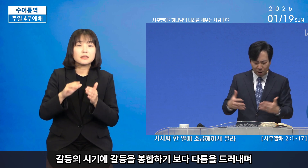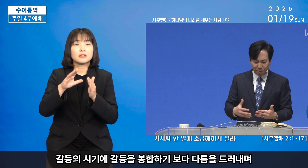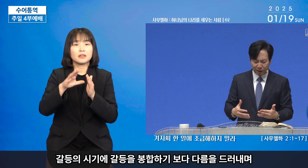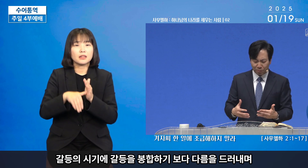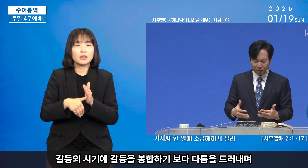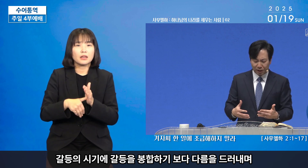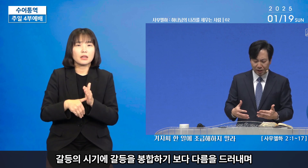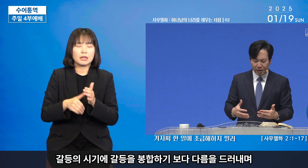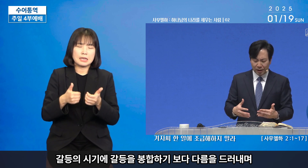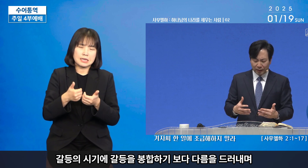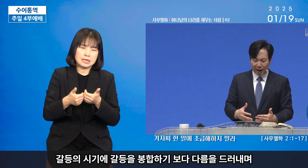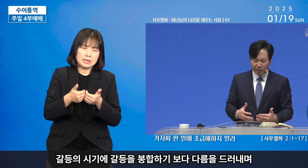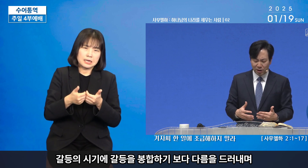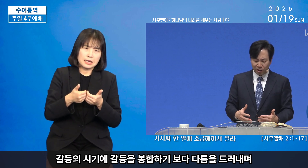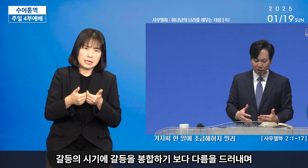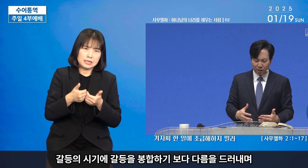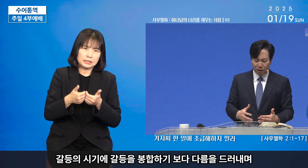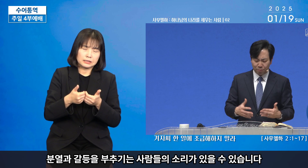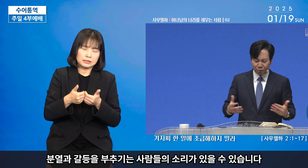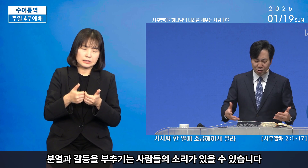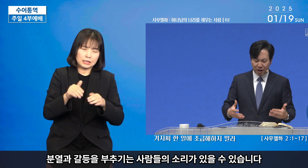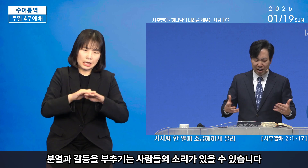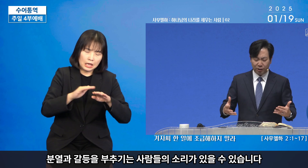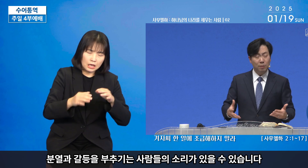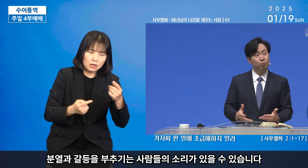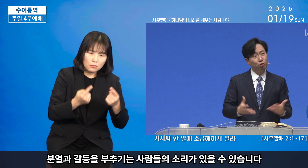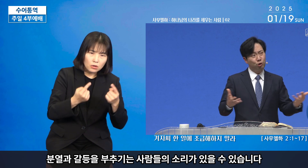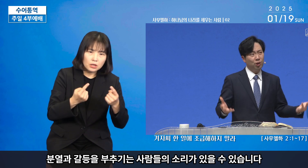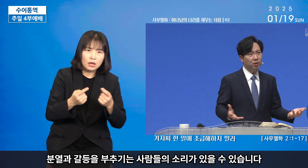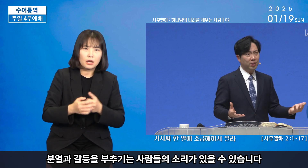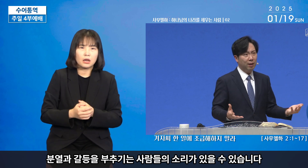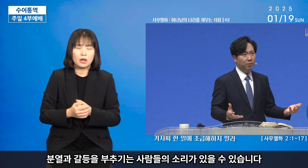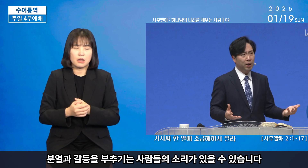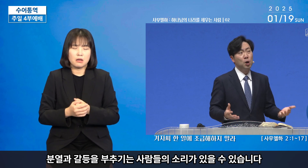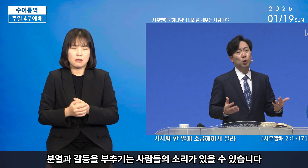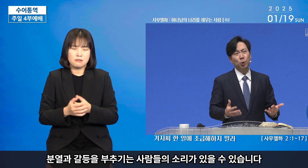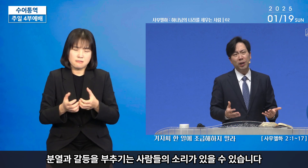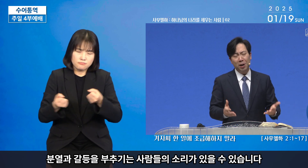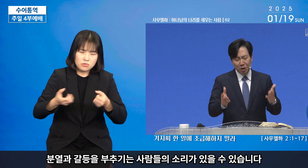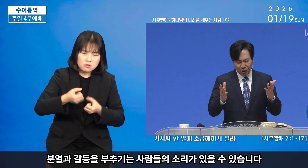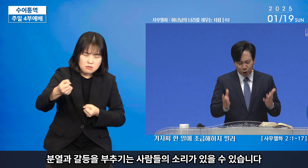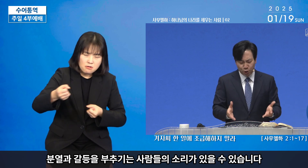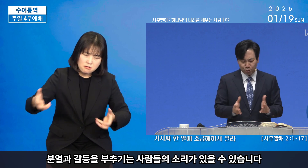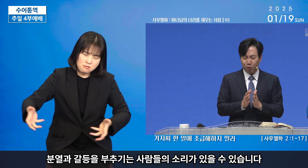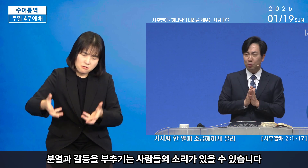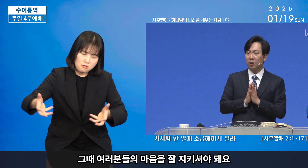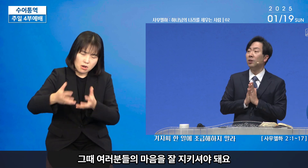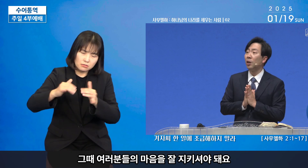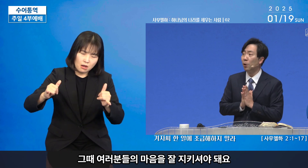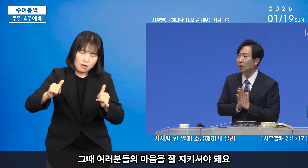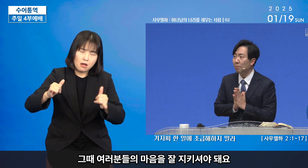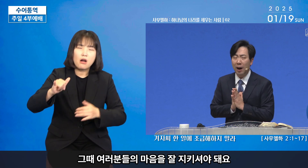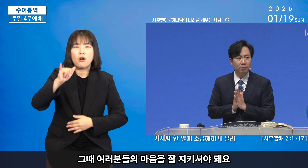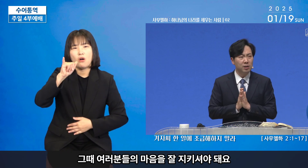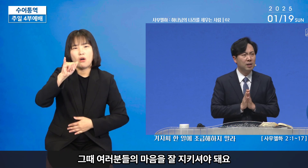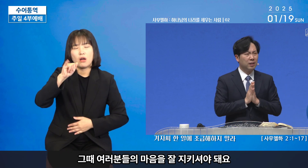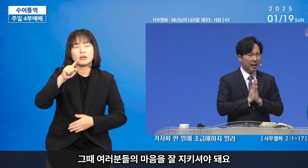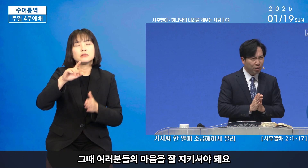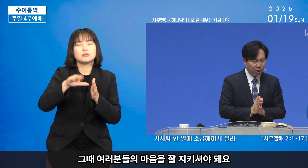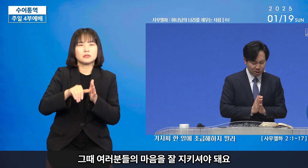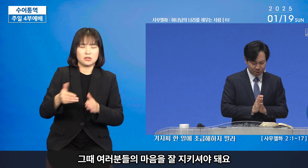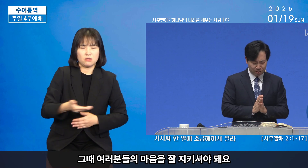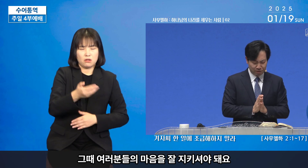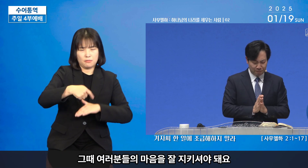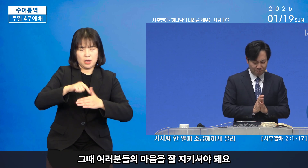갈등을 봉합하기보다 다름을 드러내며 분열과 갈등을 부추기는 사람들의 소리가 있을 수 있습니다. 그때 여러분들의 마음을